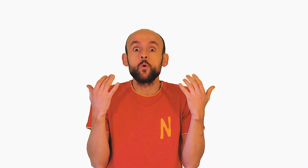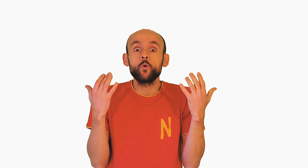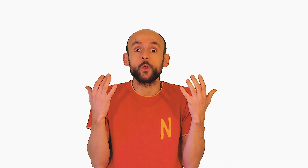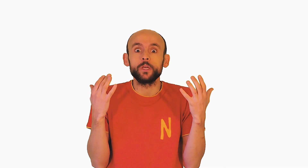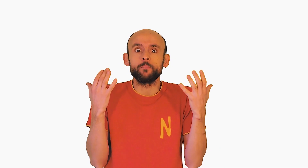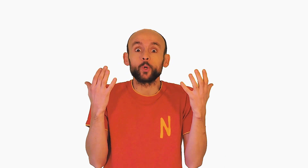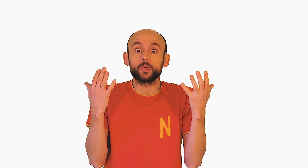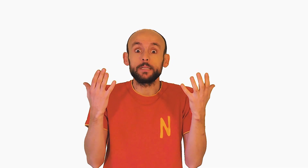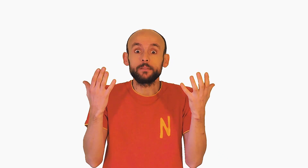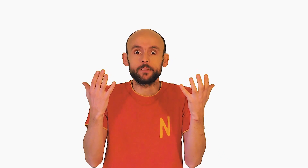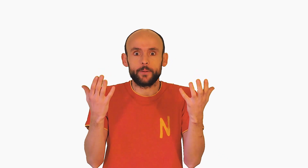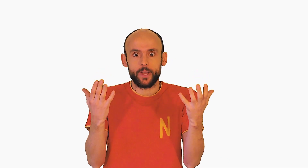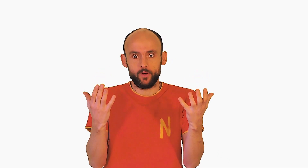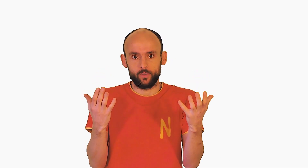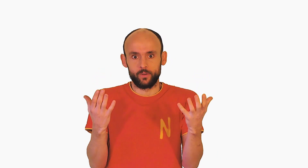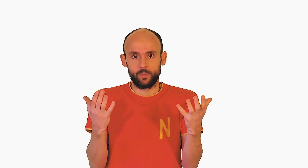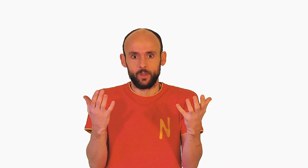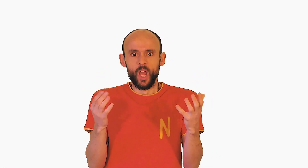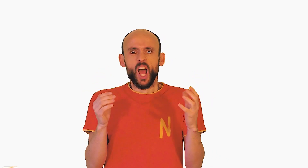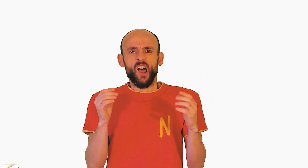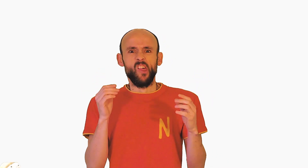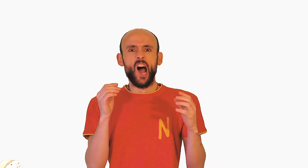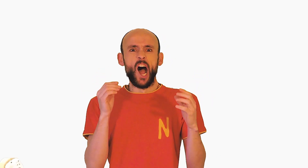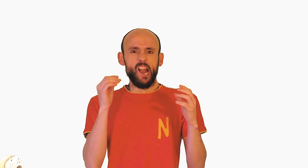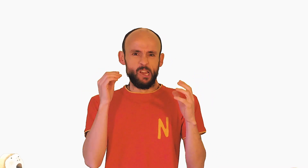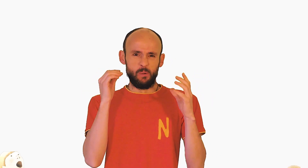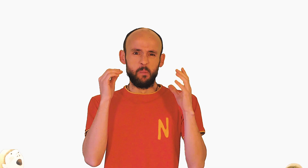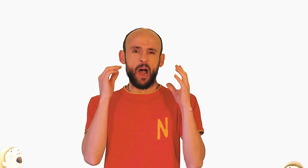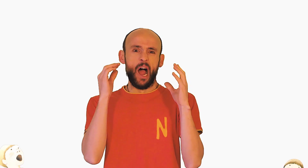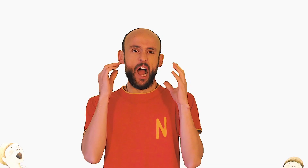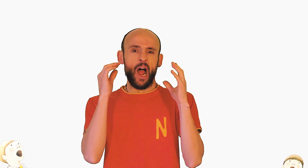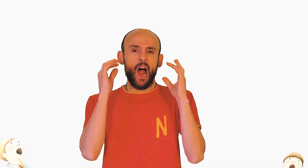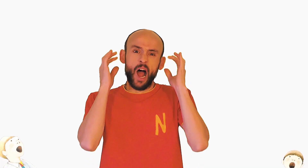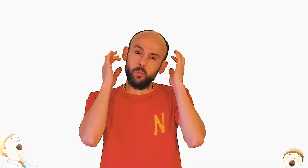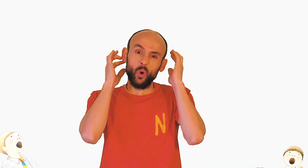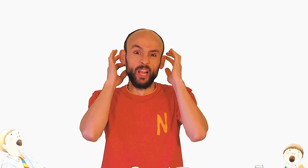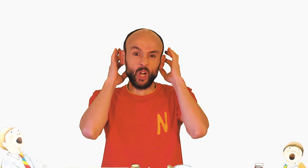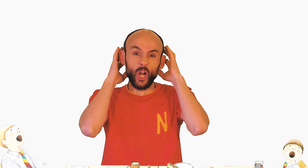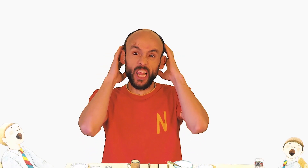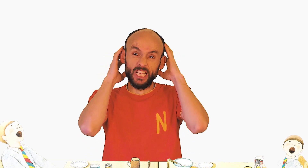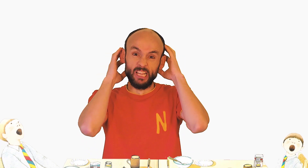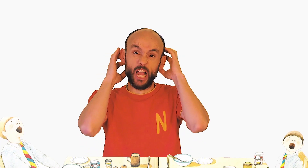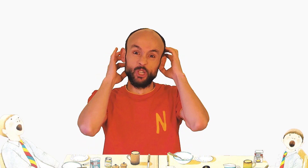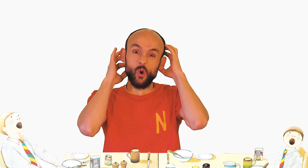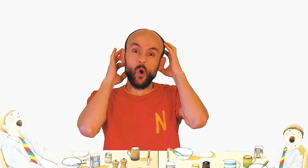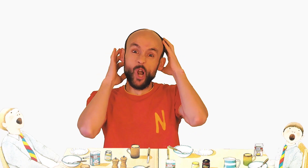muy importante trabajo. ¡Dale, ma! ¡Apúrate con el desayuno!